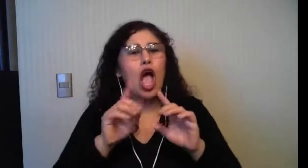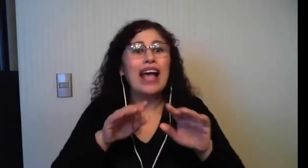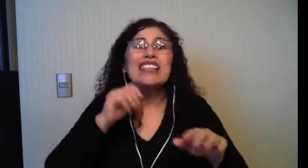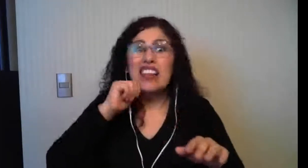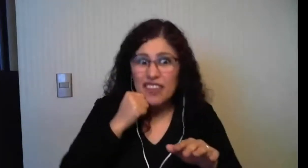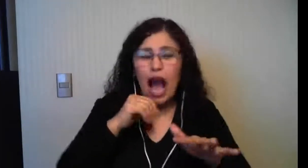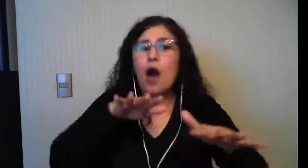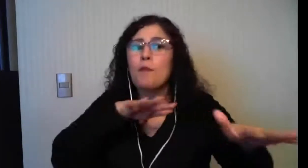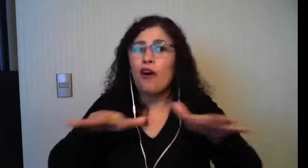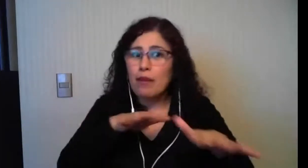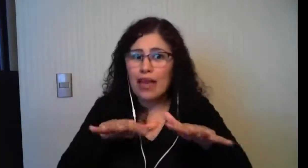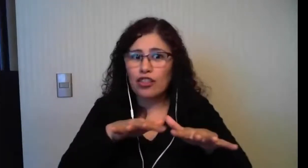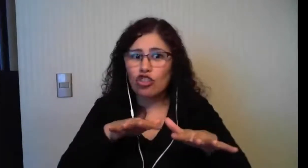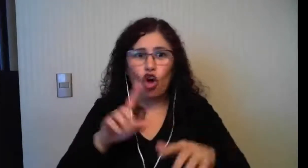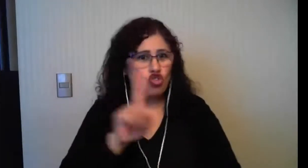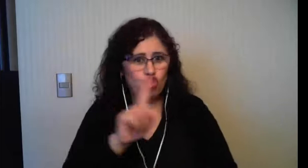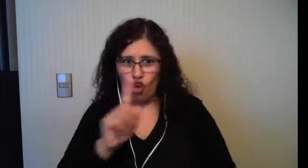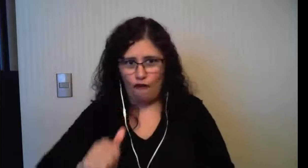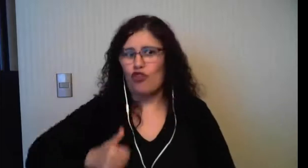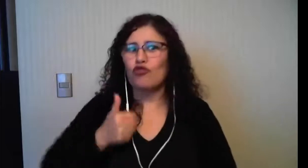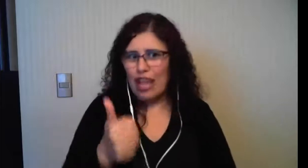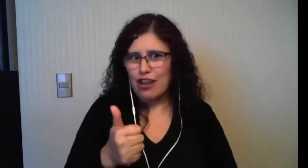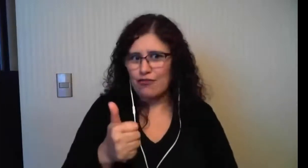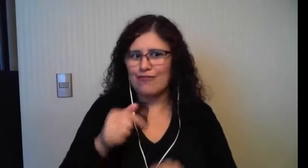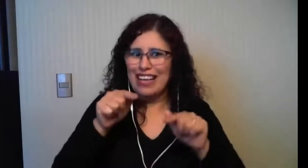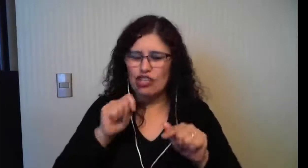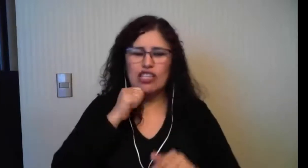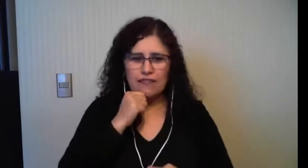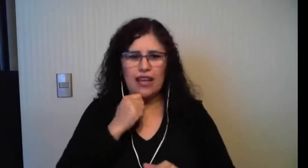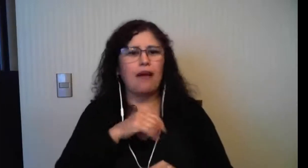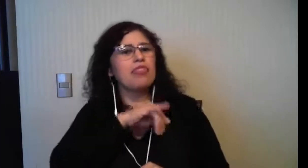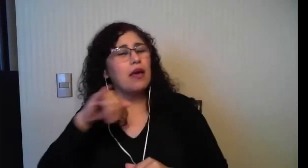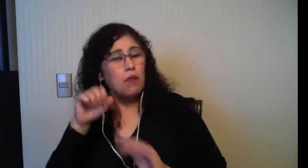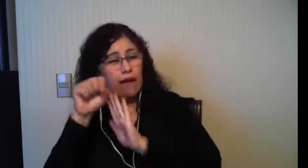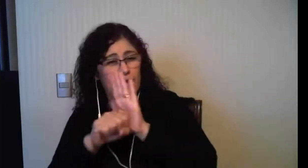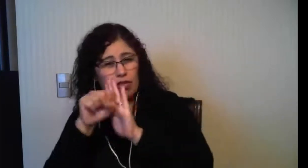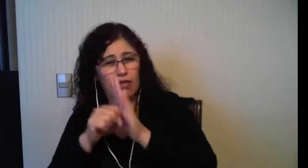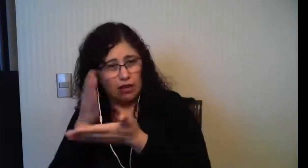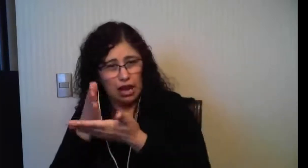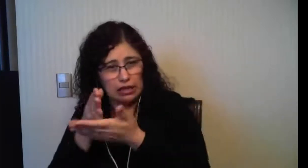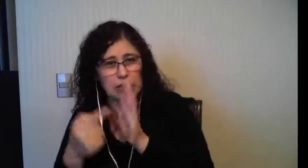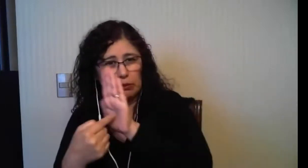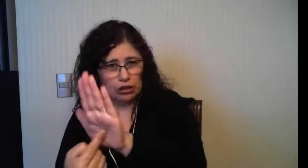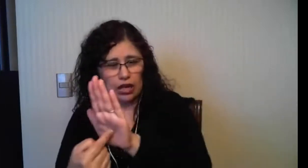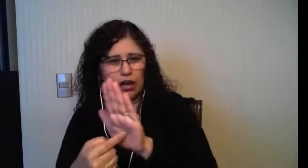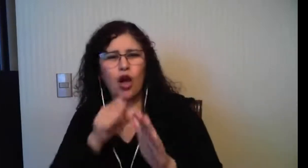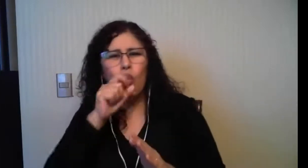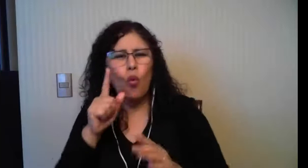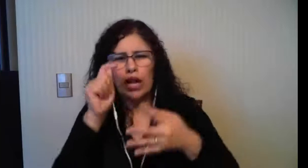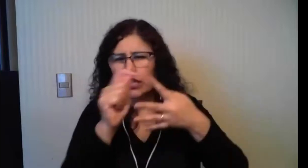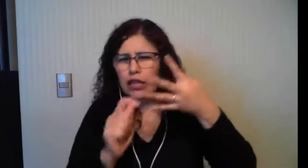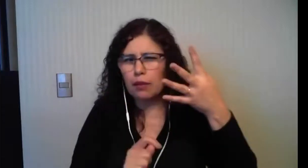son movimientos voluntarios, ¿ya? Vamos a ver una clase también, unos videos más adelante sobre los diferentes tipos de